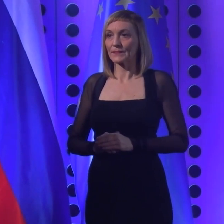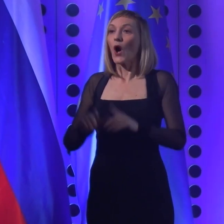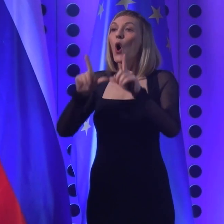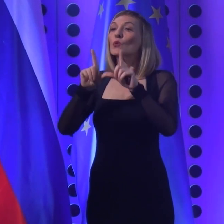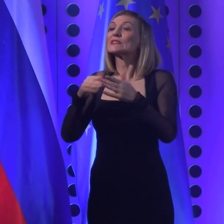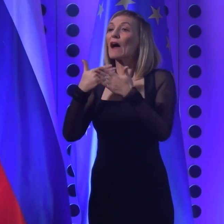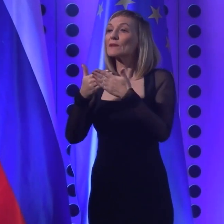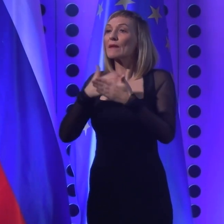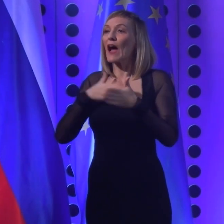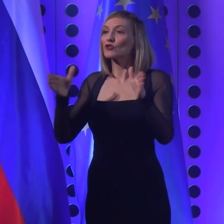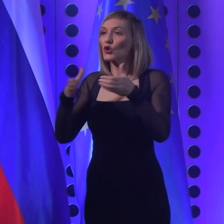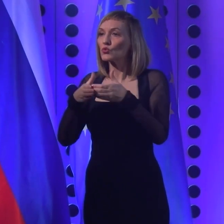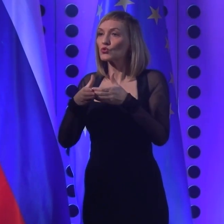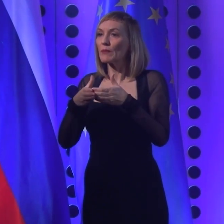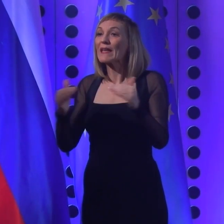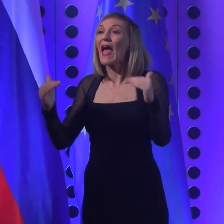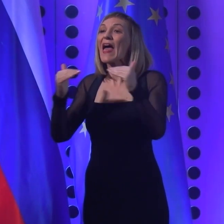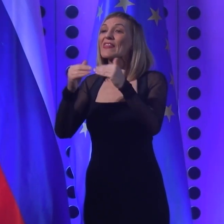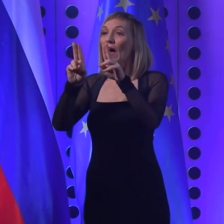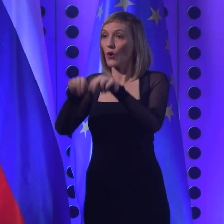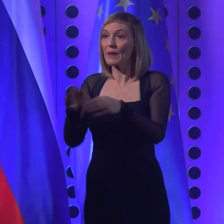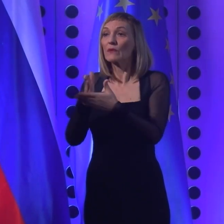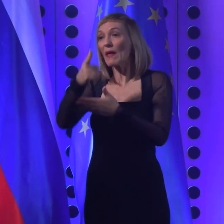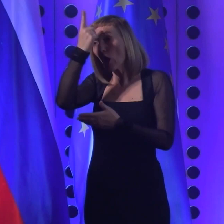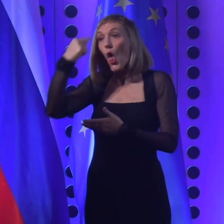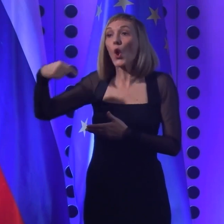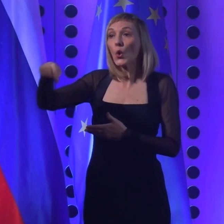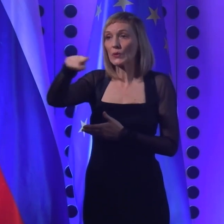Ustavni temelj naše družbe je torej enakopravnost med ljudmi.